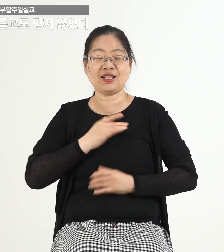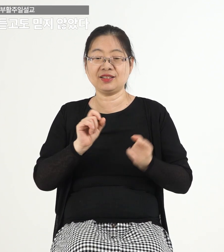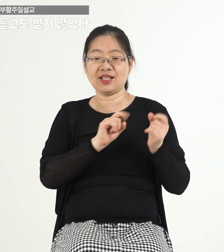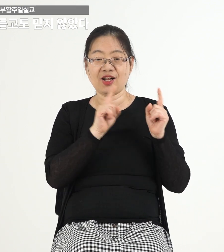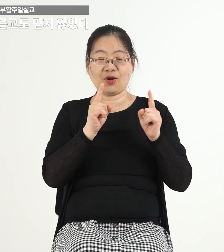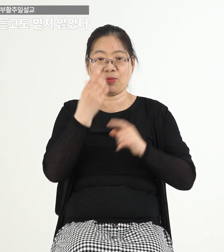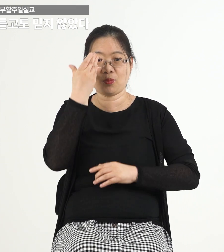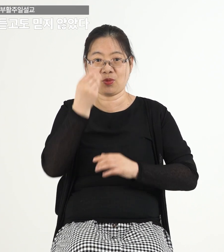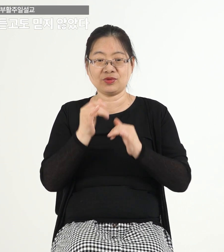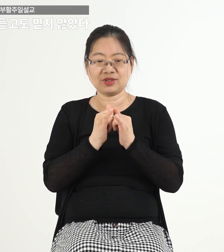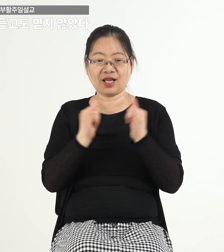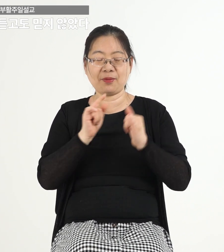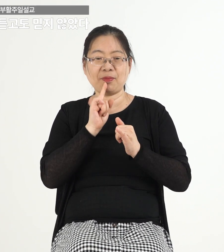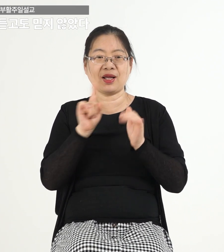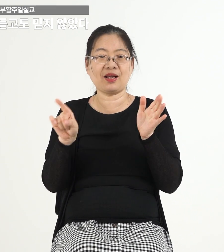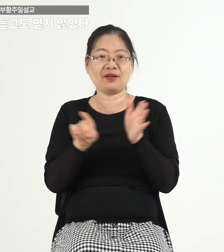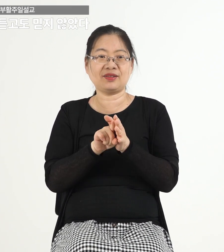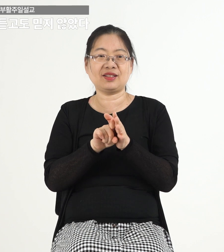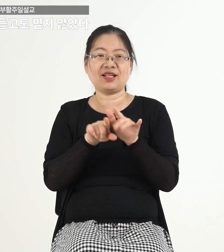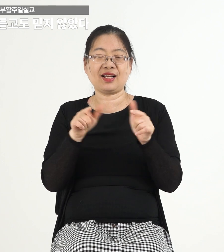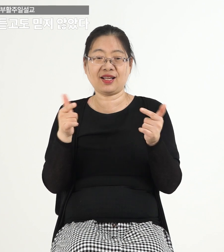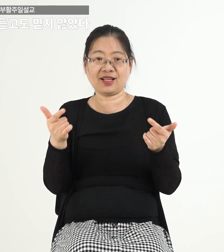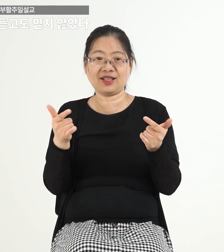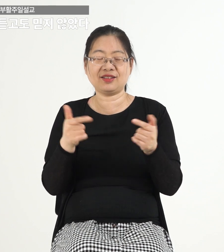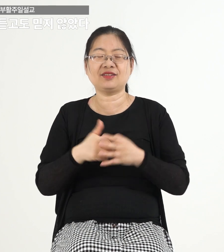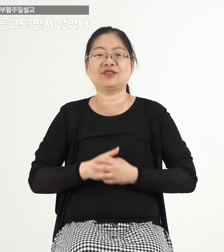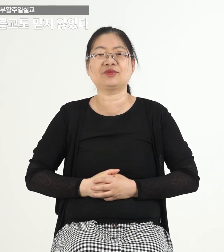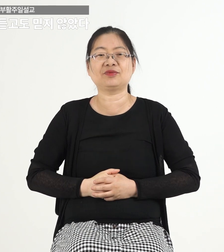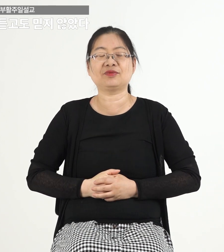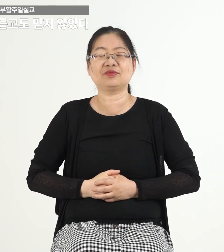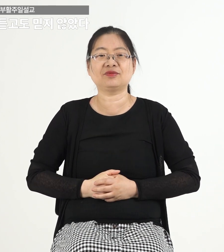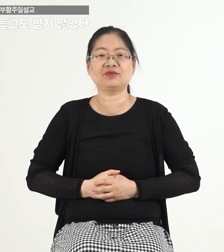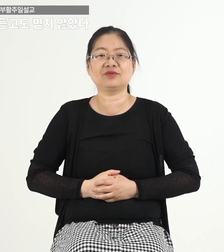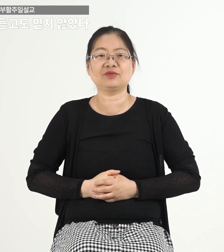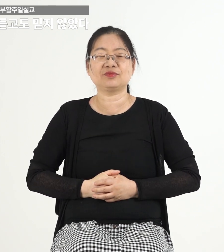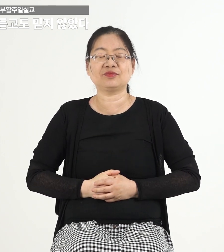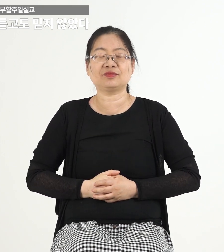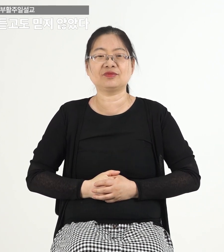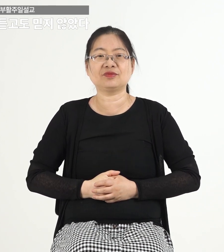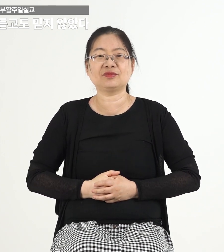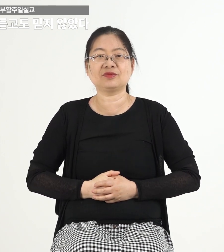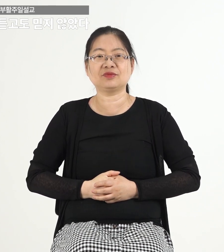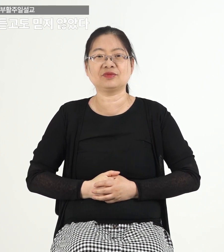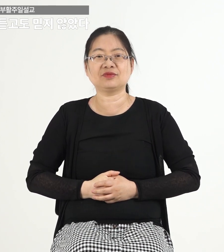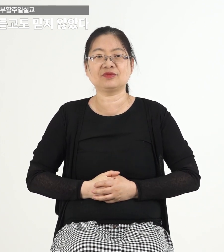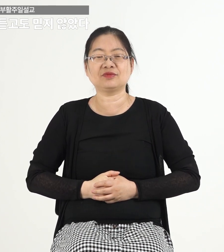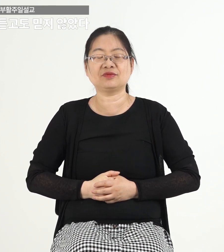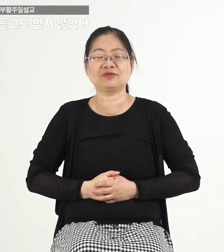것을 본 자들의 말을 믿지 아니함일러라. 자, 여러분,